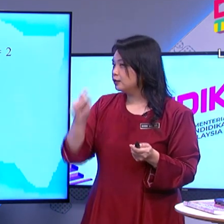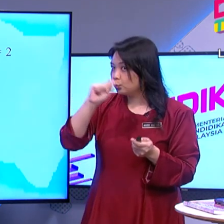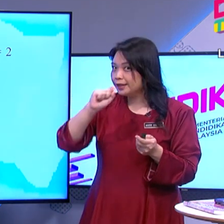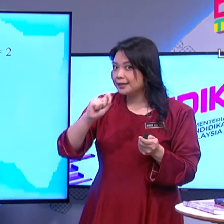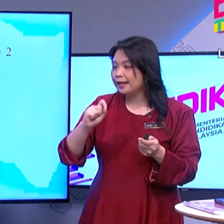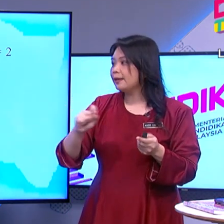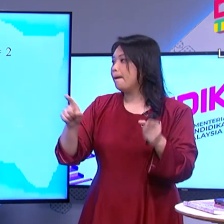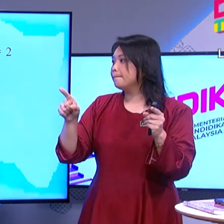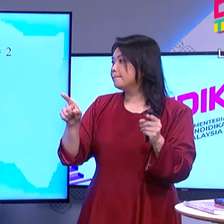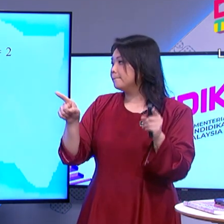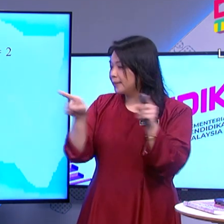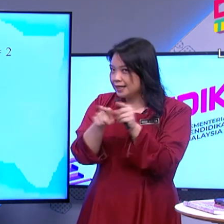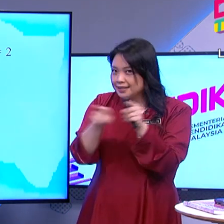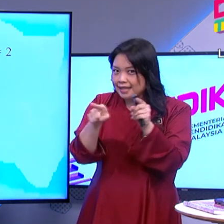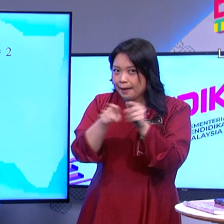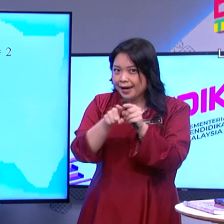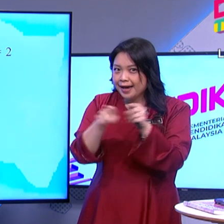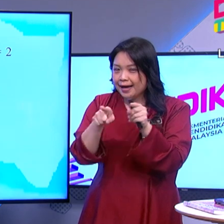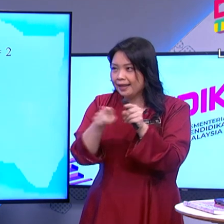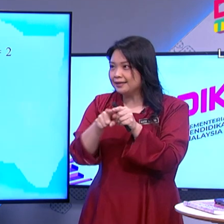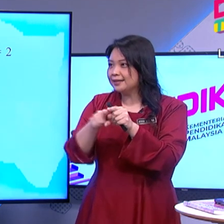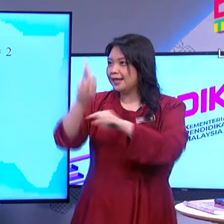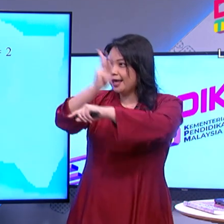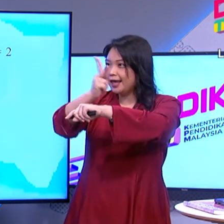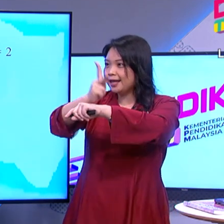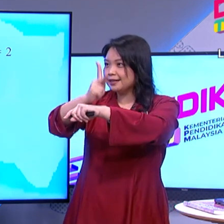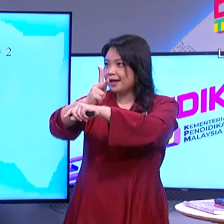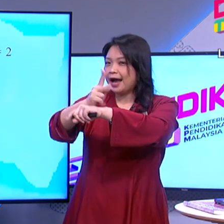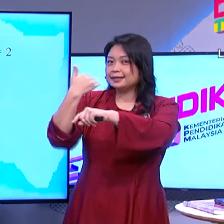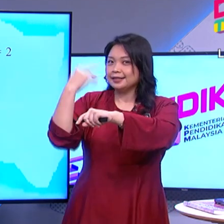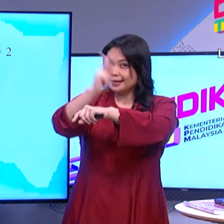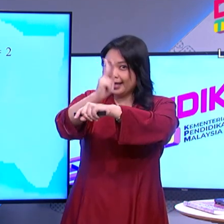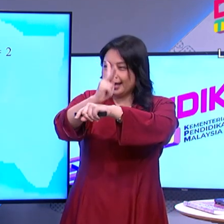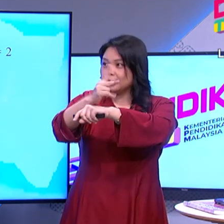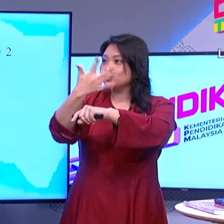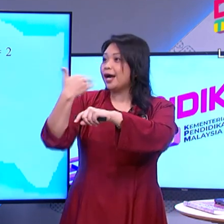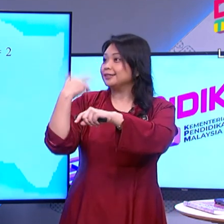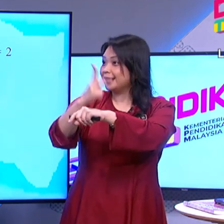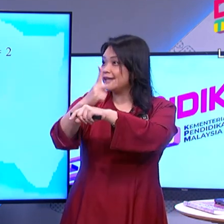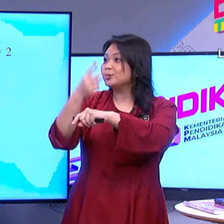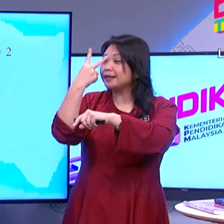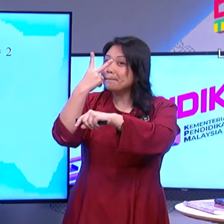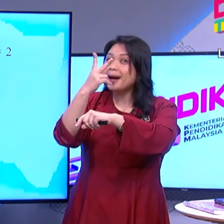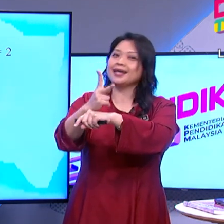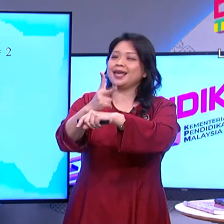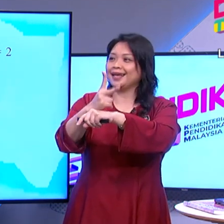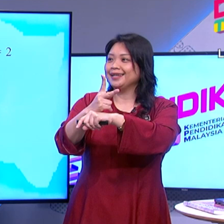Tuliskan pesamaan Hei advice sudah ada Kesultanan pake